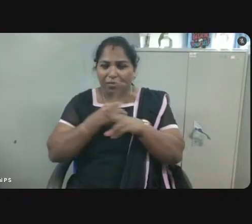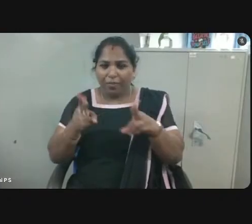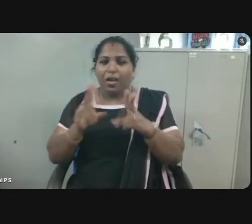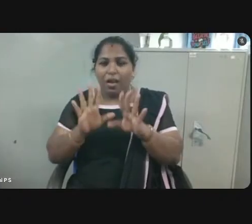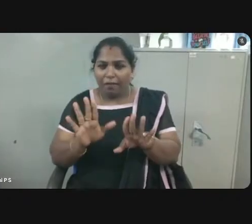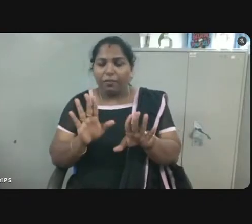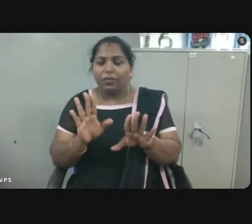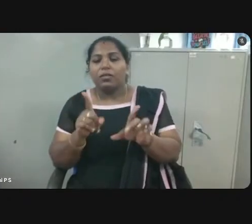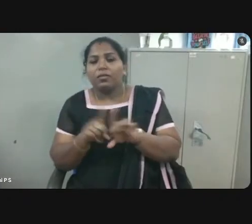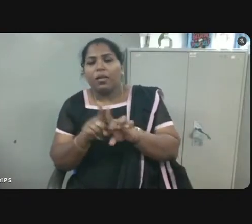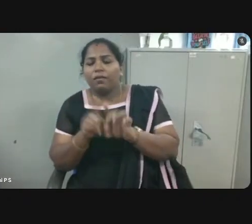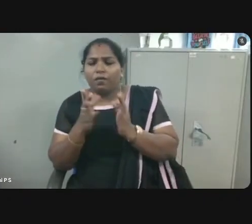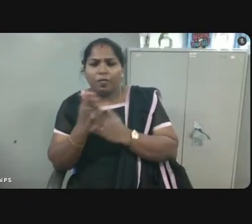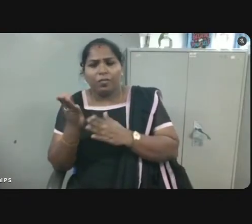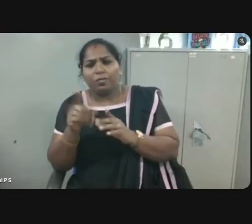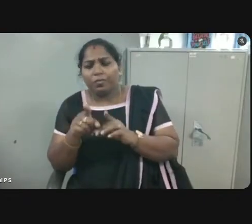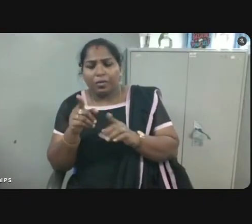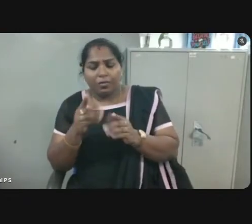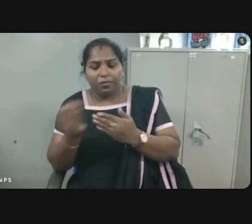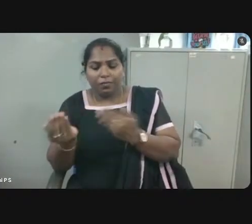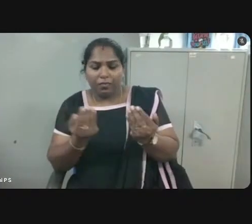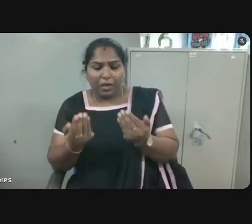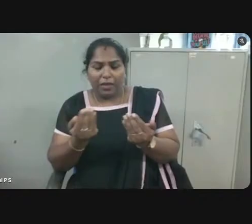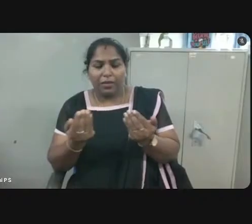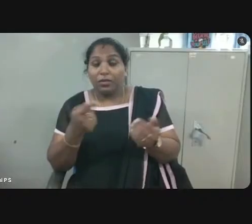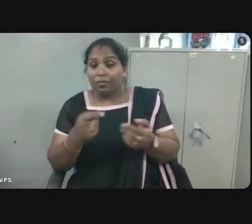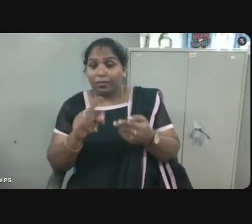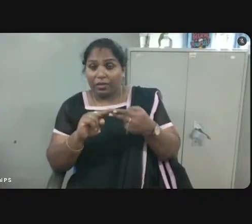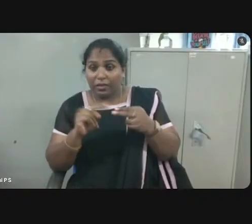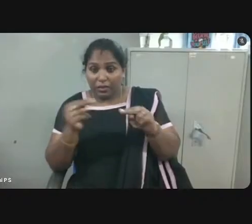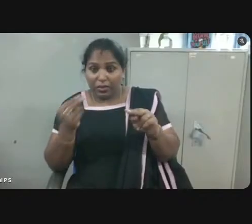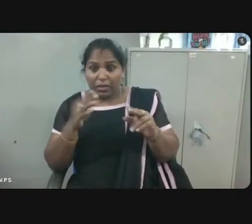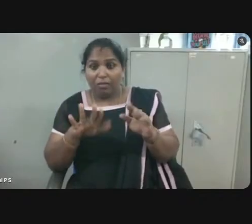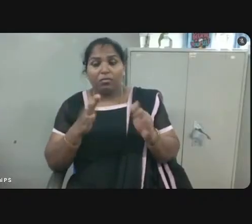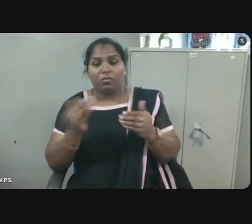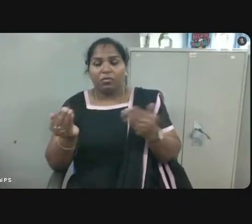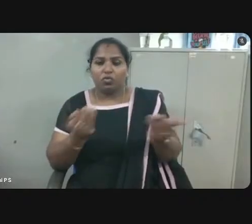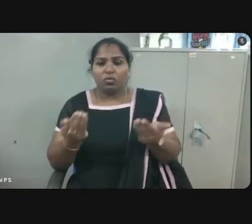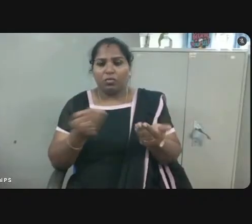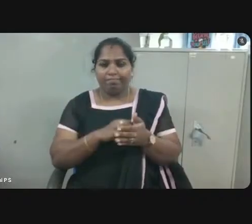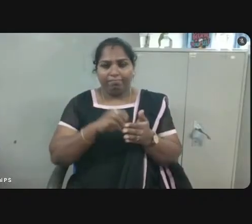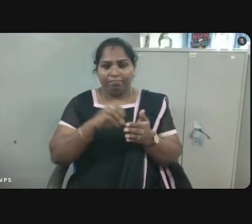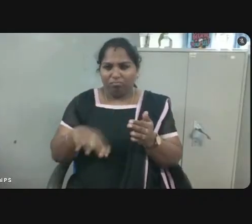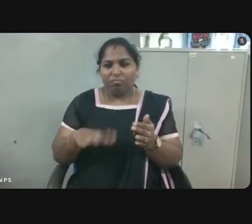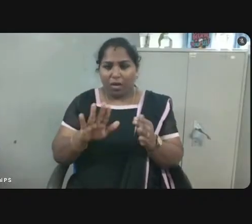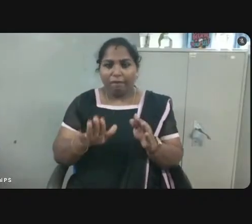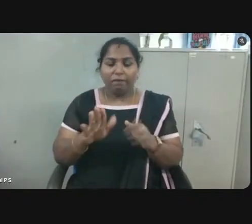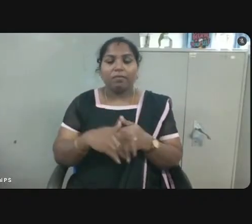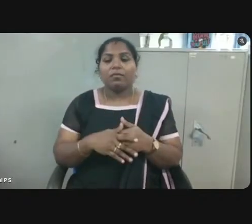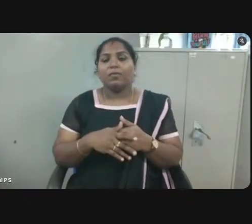കുഞ്ഞിന് ആ ജീൻ ഉണ്ടെങ്കിൽ ആ കുഞ്ഞിന്റെ വളർച്ച അവിടെ നിർത്താം. ഇല്ലെങ്കിൽ നമുക്ക് വേറെ